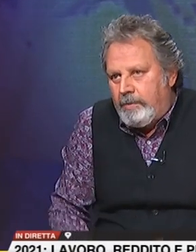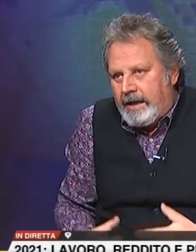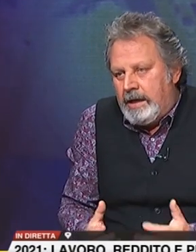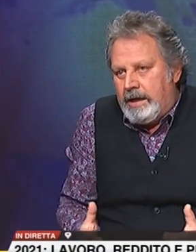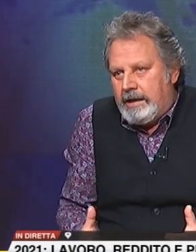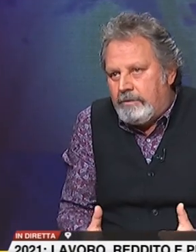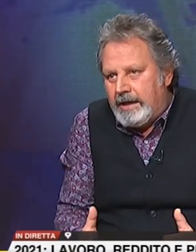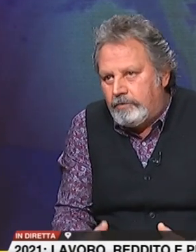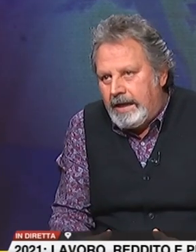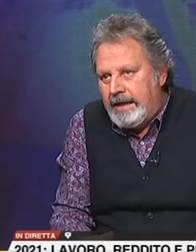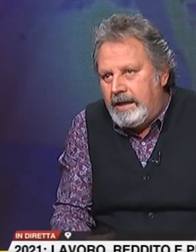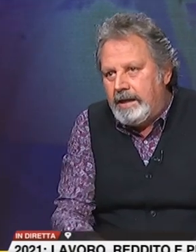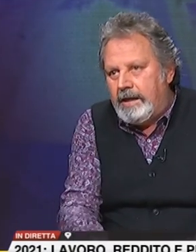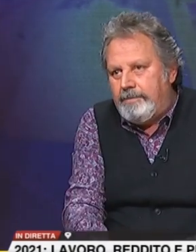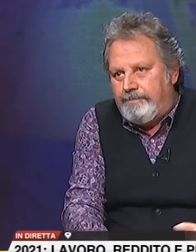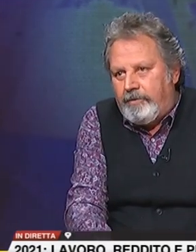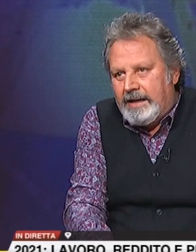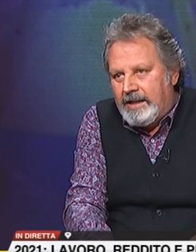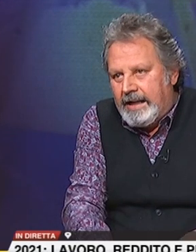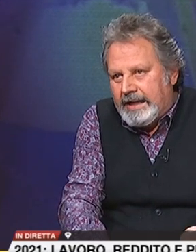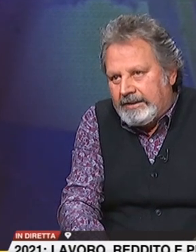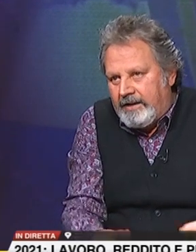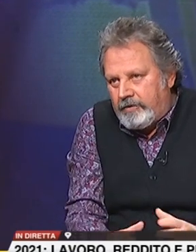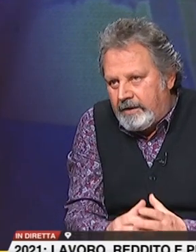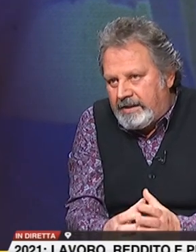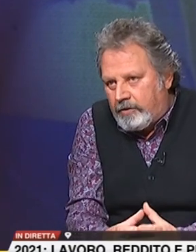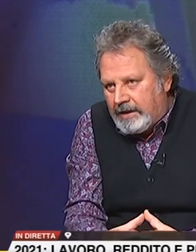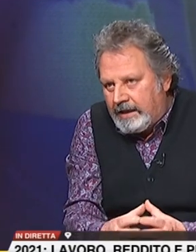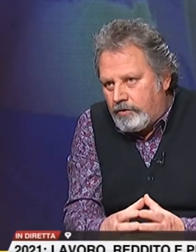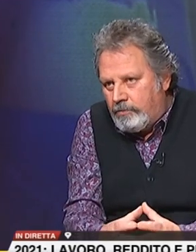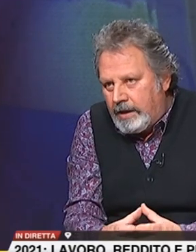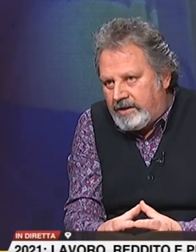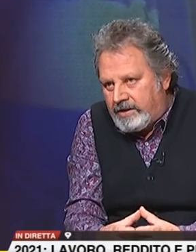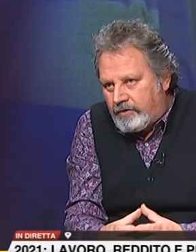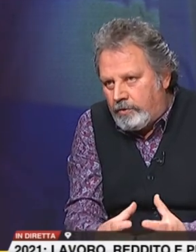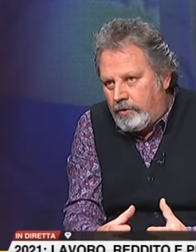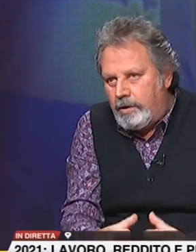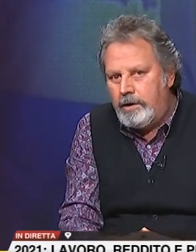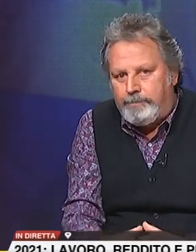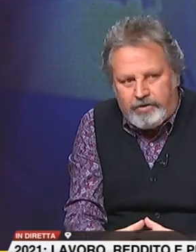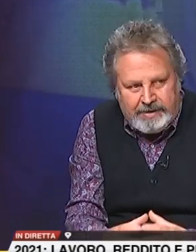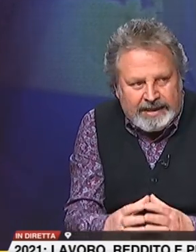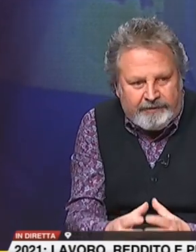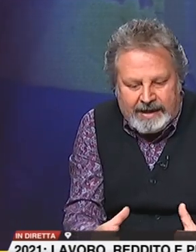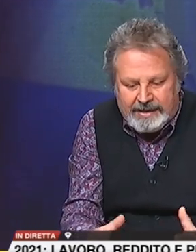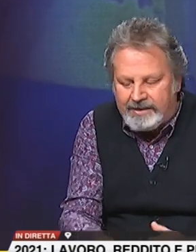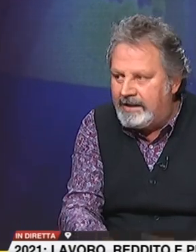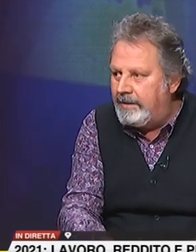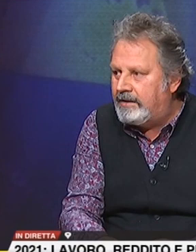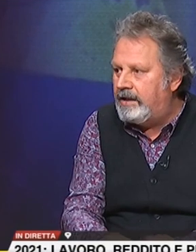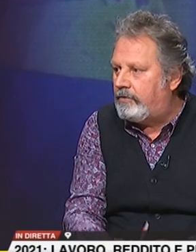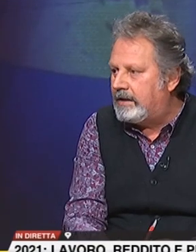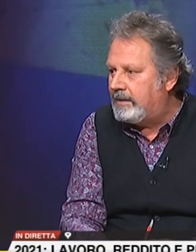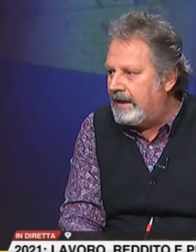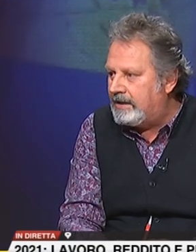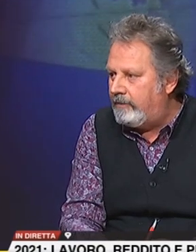difficoltà. Siccome a 41 anni, provare a vedere anche attraverso i servizi sociali del comune se ci sono possibilità, certo, di fare degli